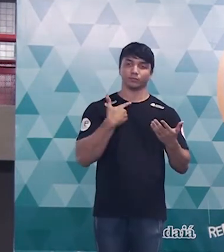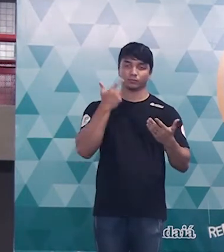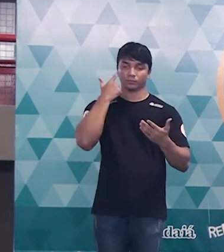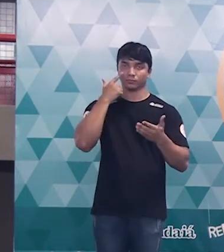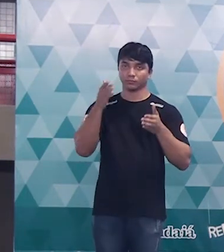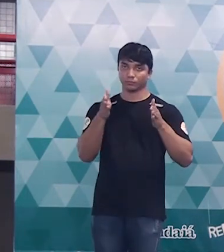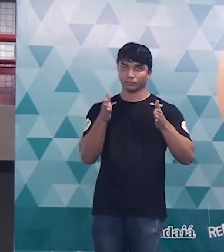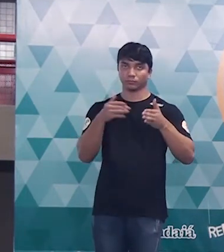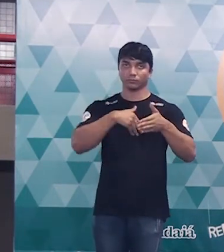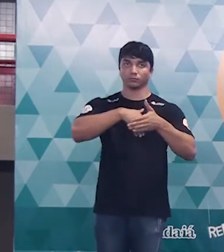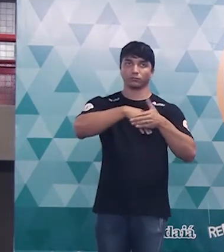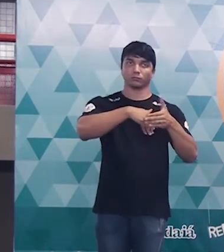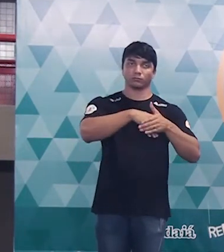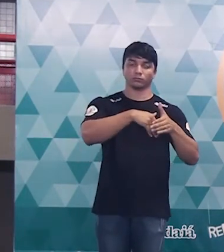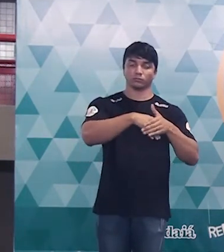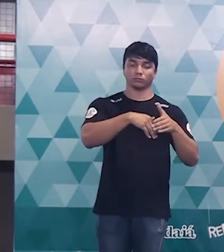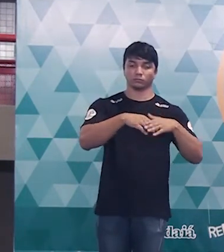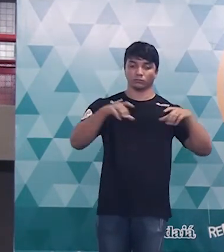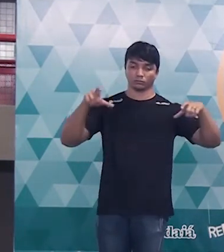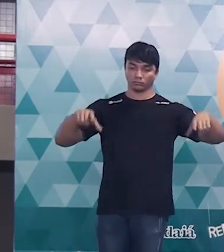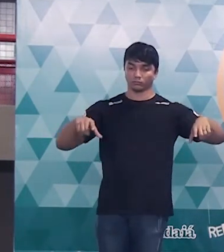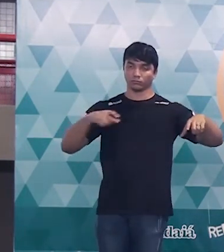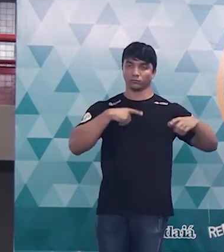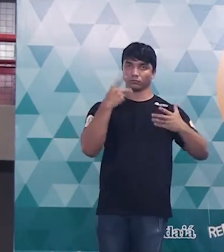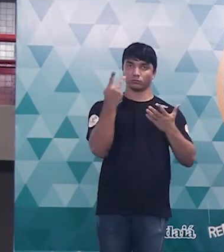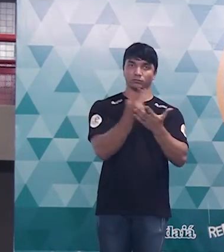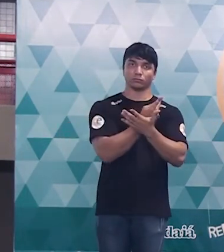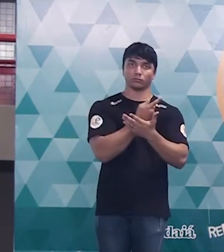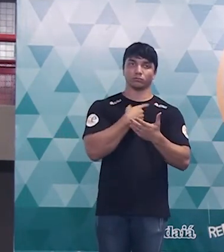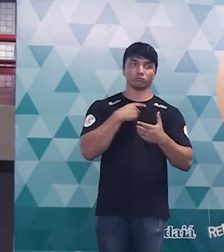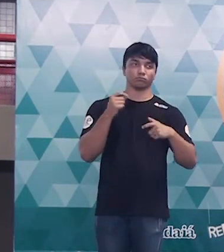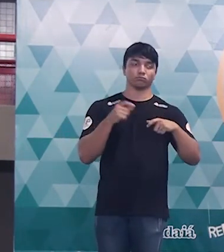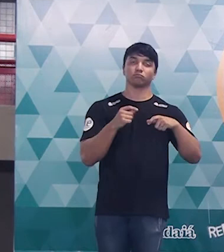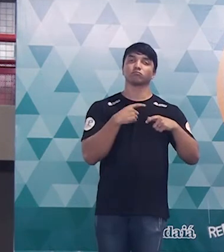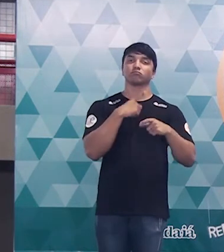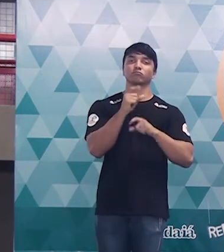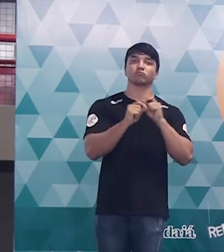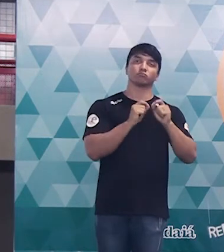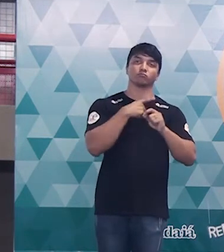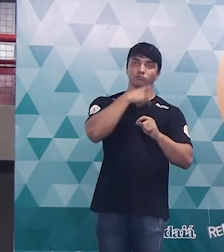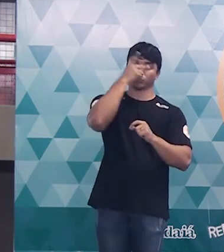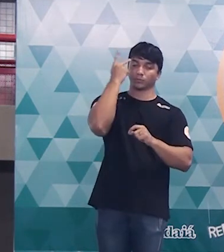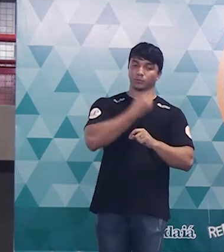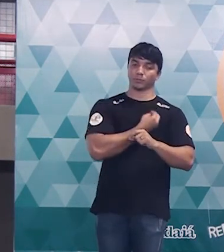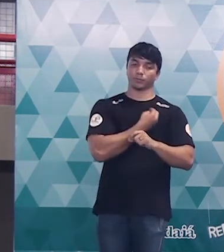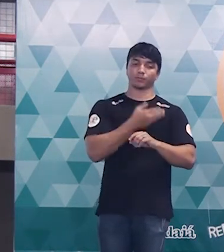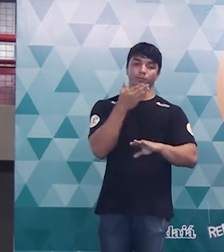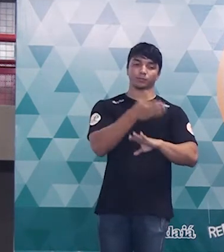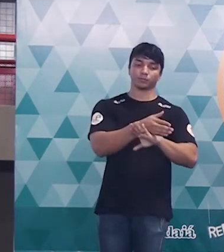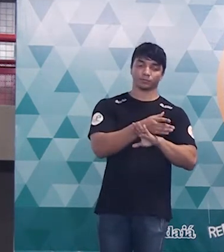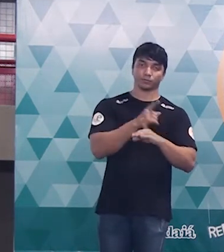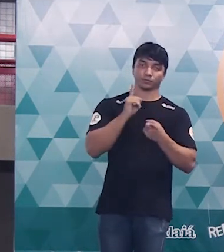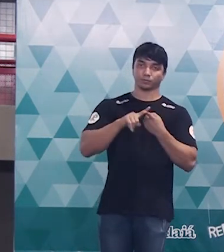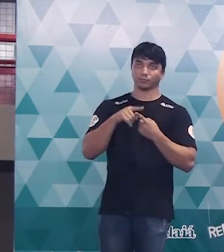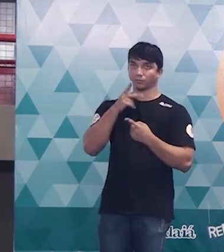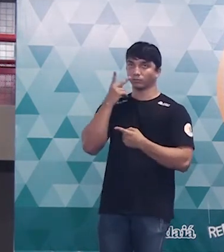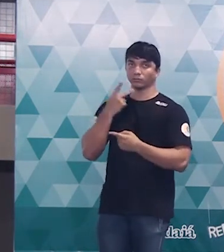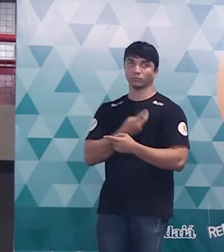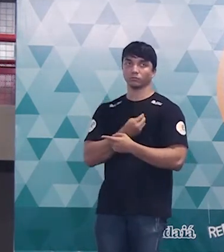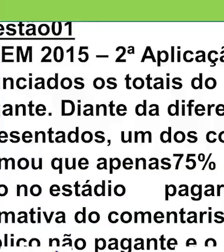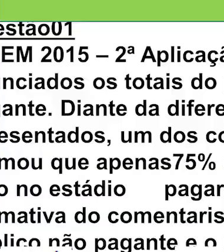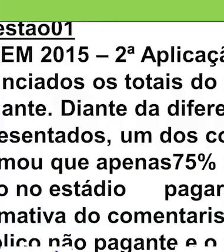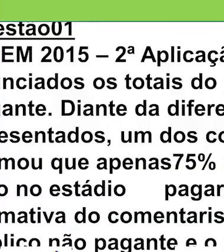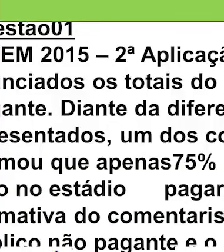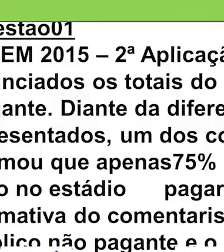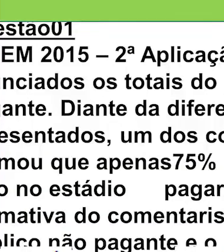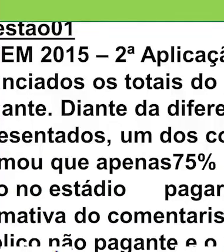Durante um jogo de futebol, foram anunciados os totais do público presente e do público pagante.